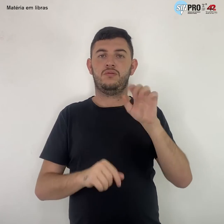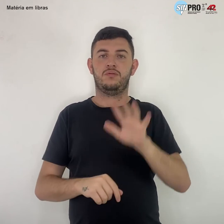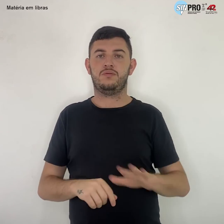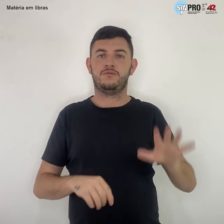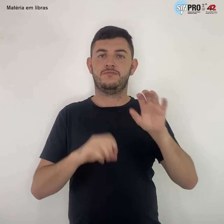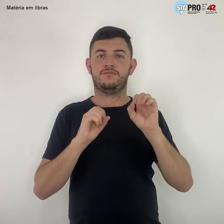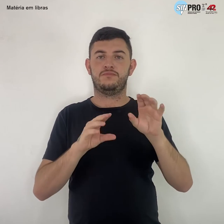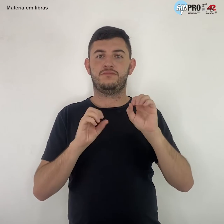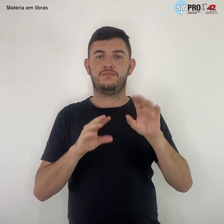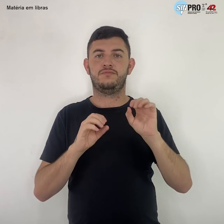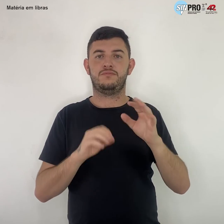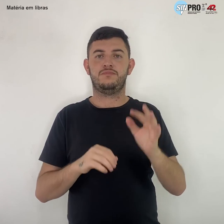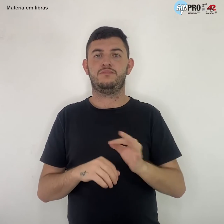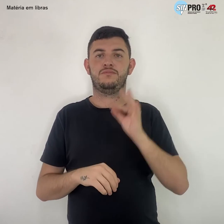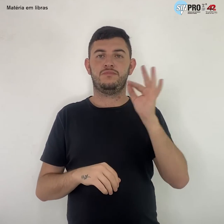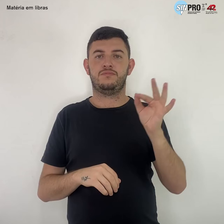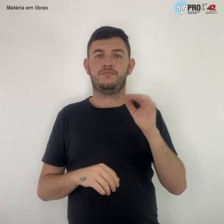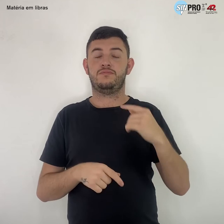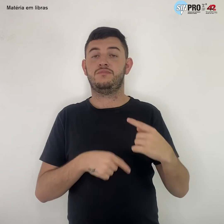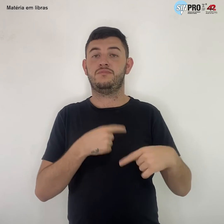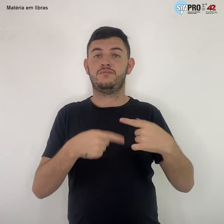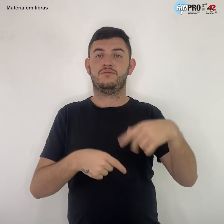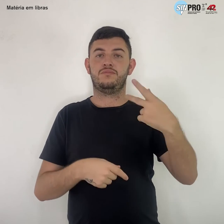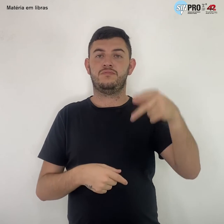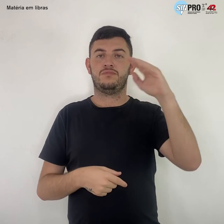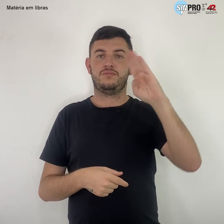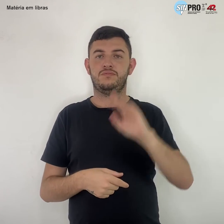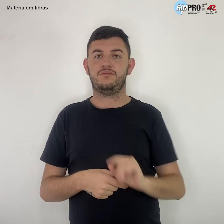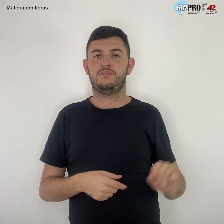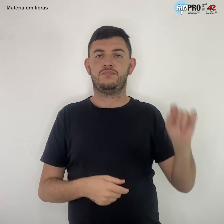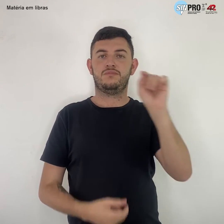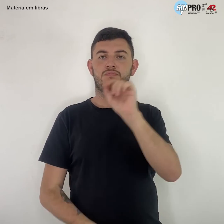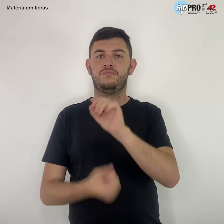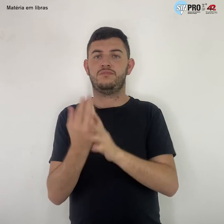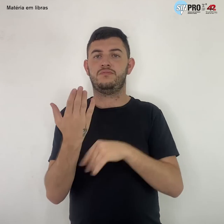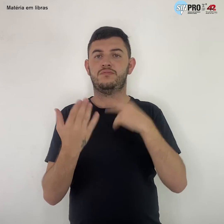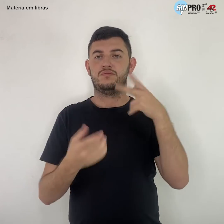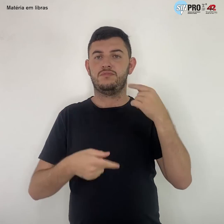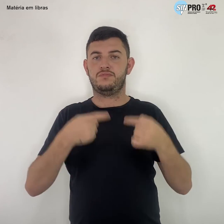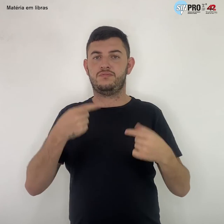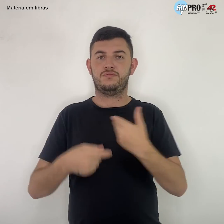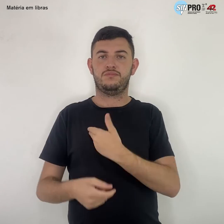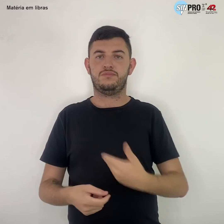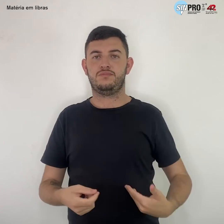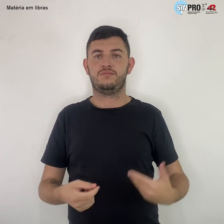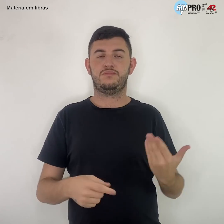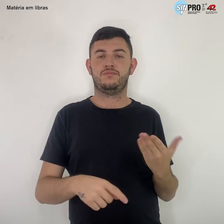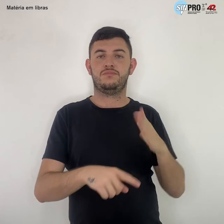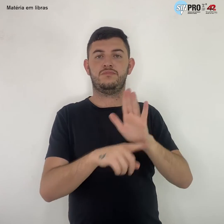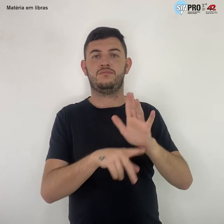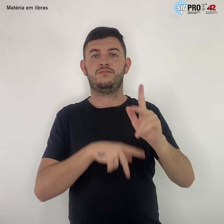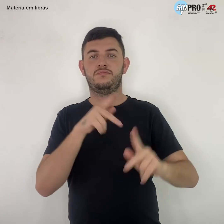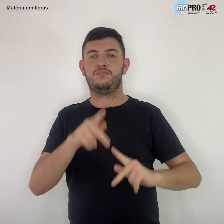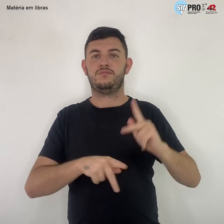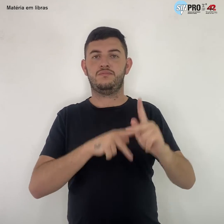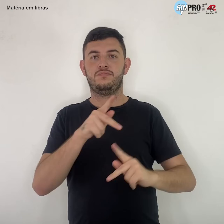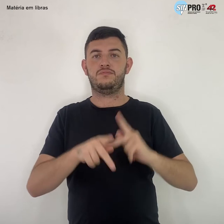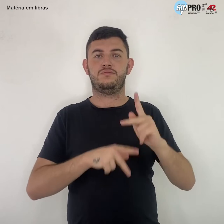da futura geração do país, com a criação de políticas públicas para a população mais